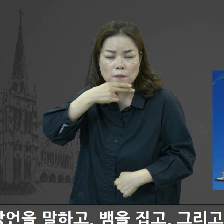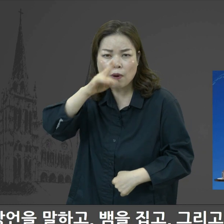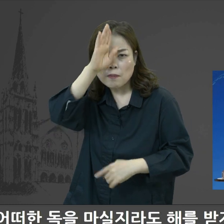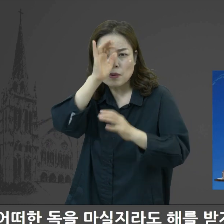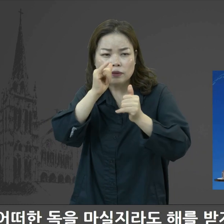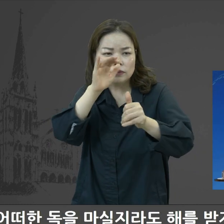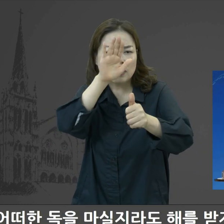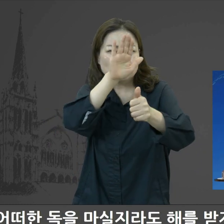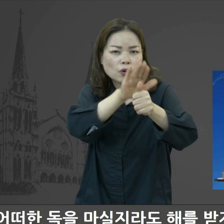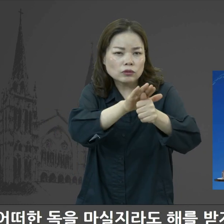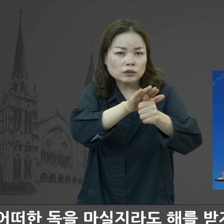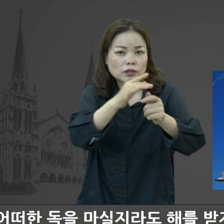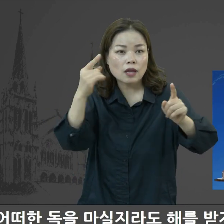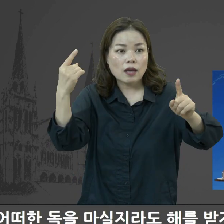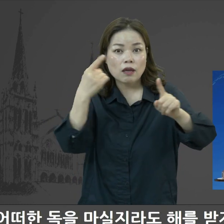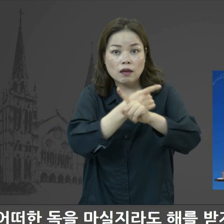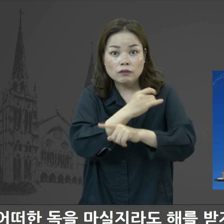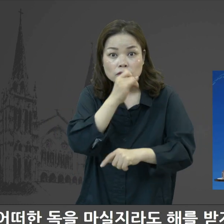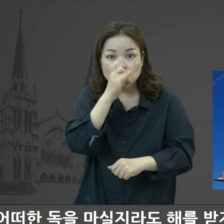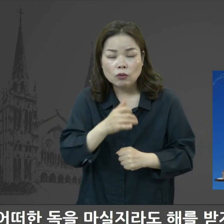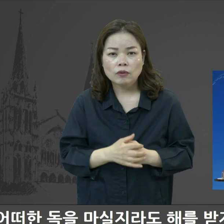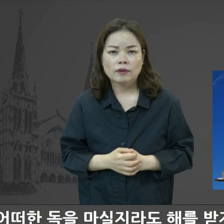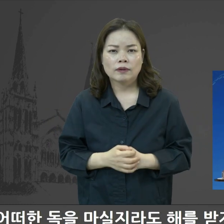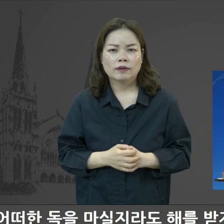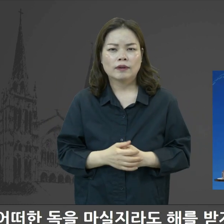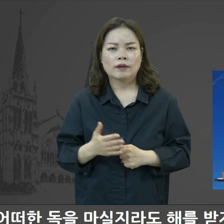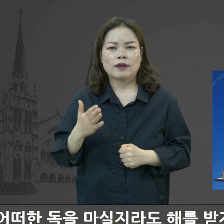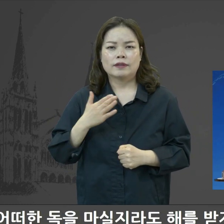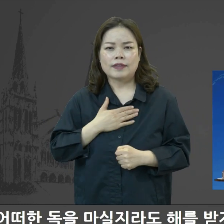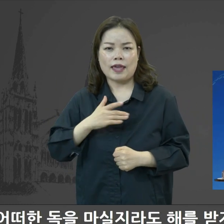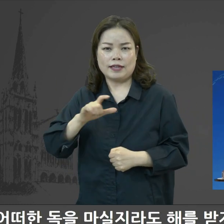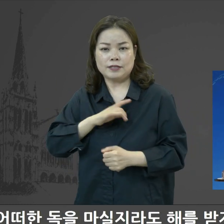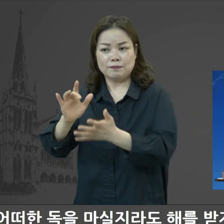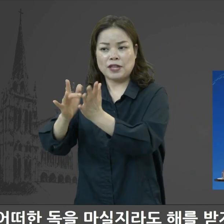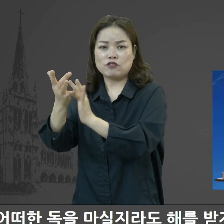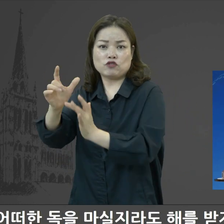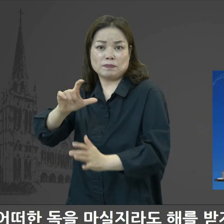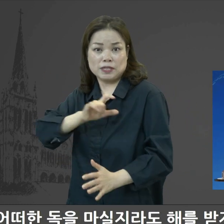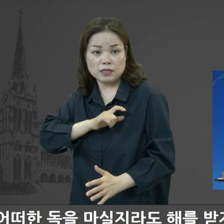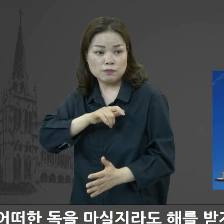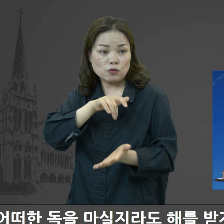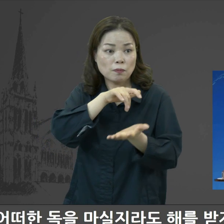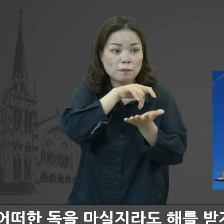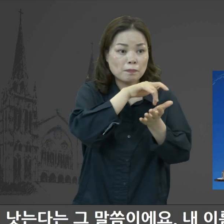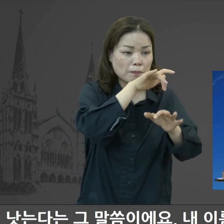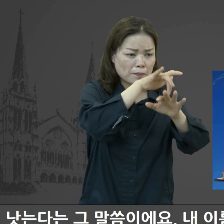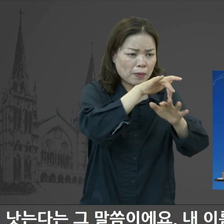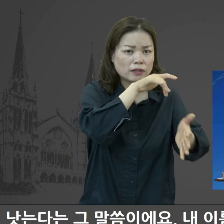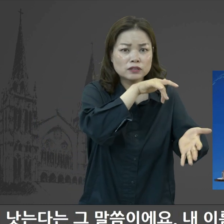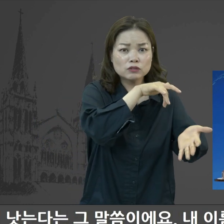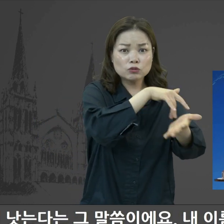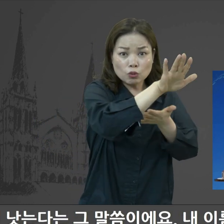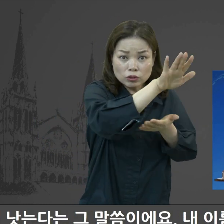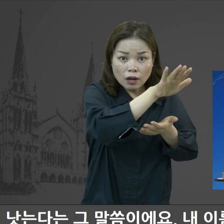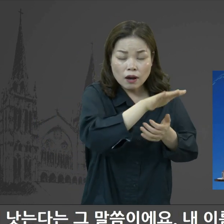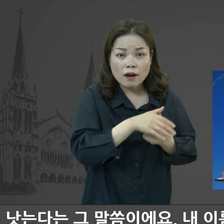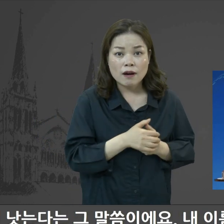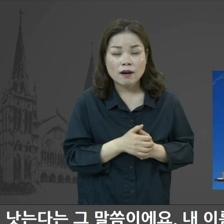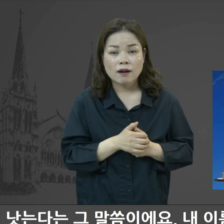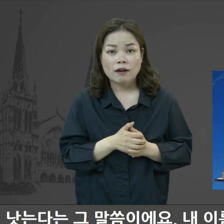자에게 손을 얹는 낫는다는 그 말씀이에요. 내 이름으로 귀신을 쫓아낸대요. 내 이름으로 귀신을